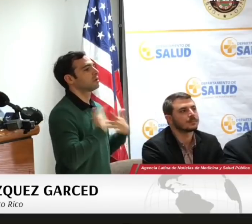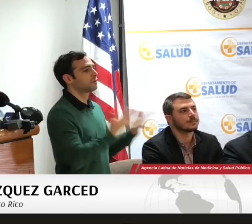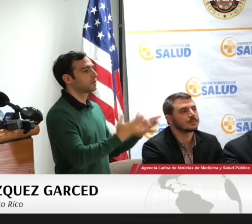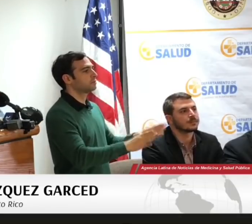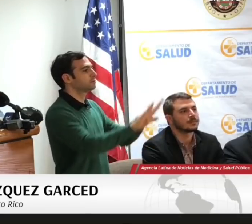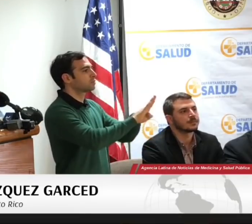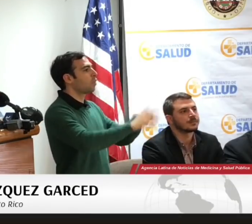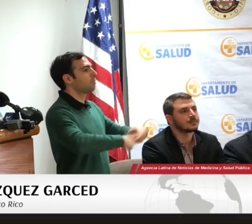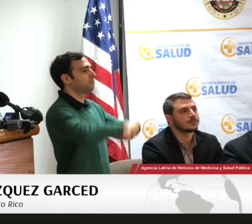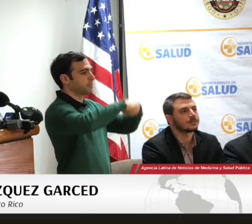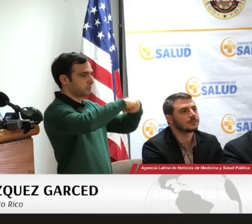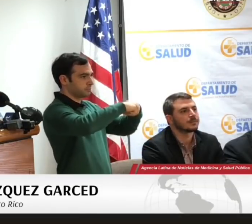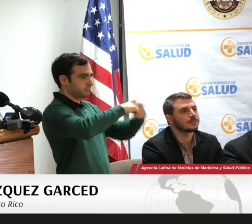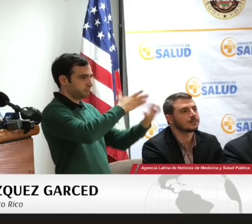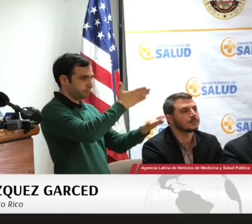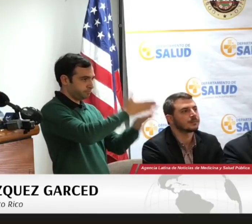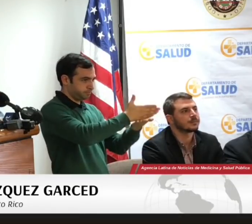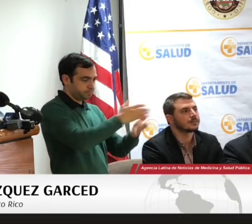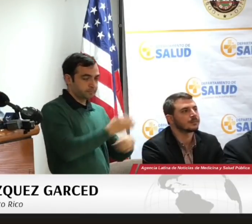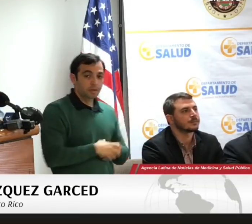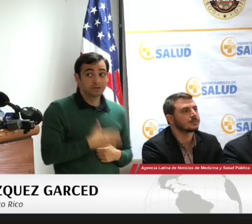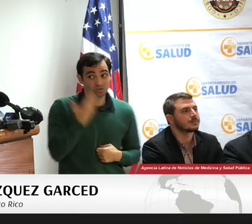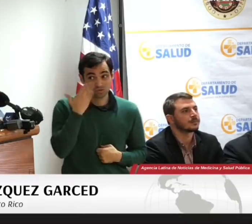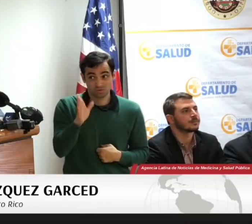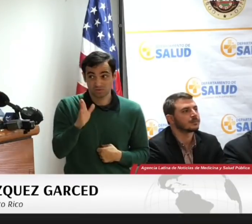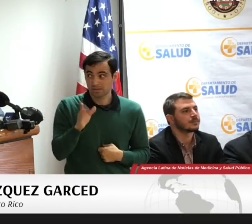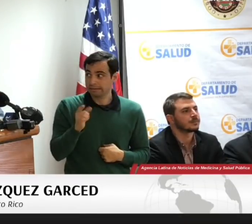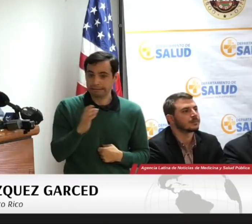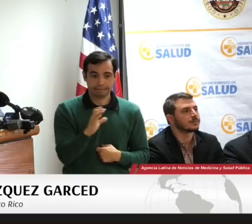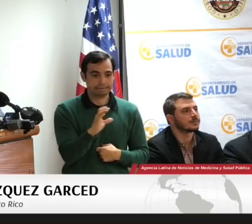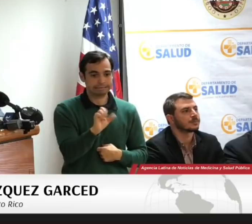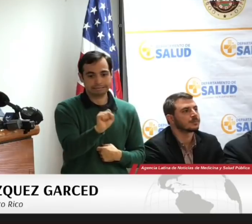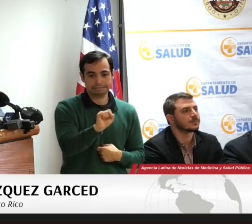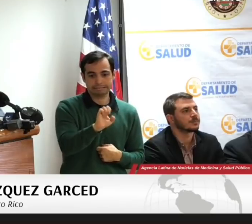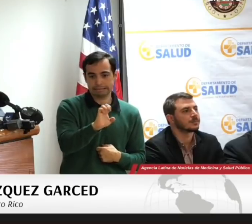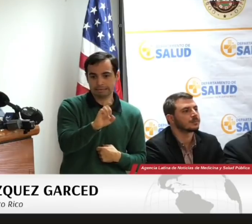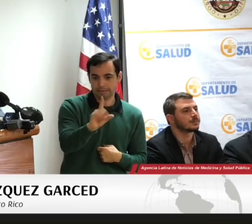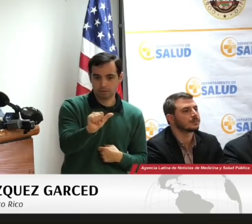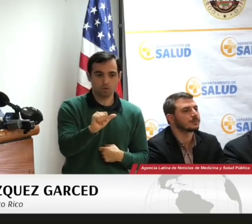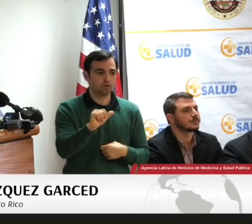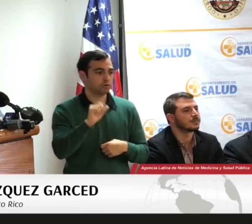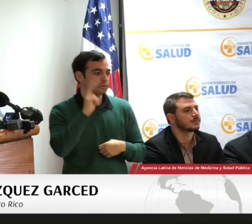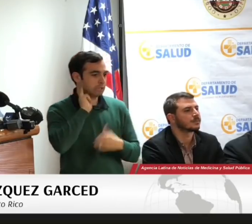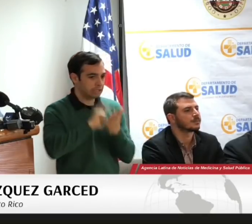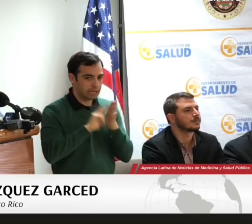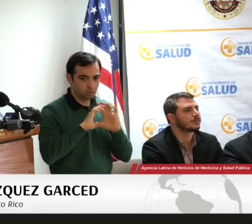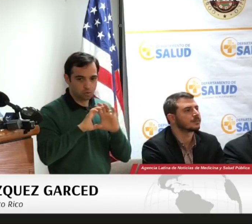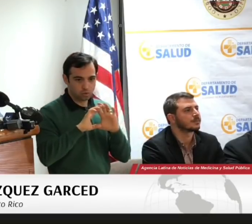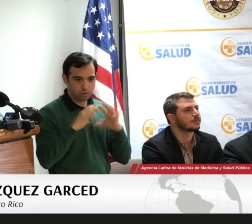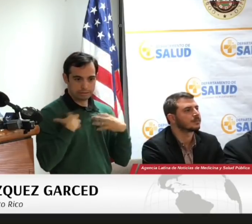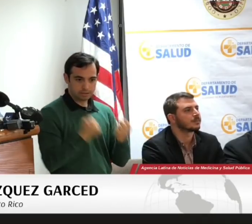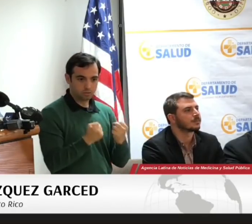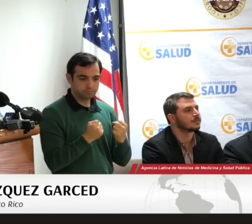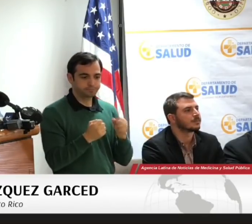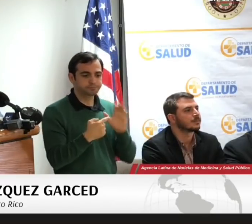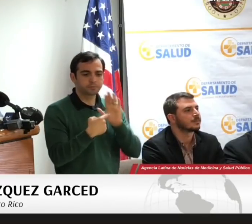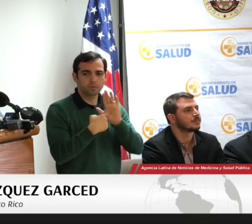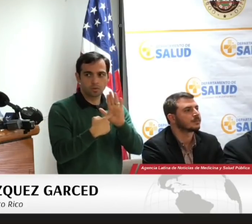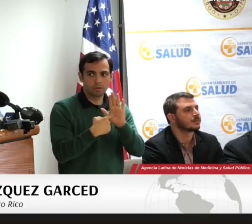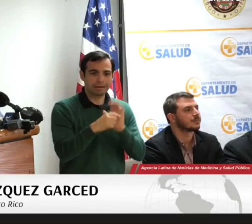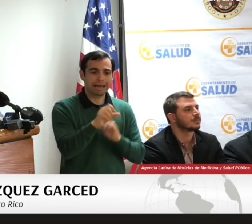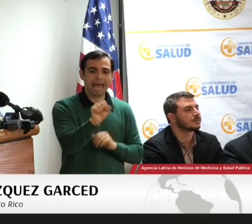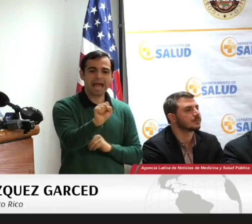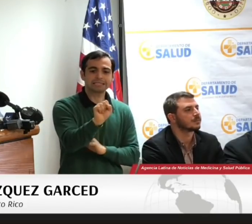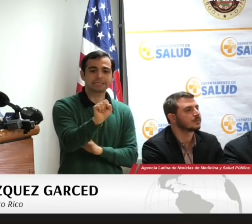respuesta es suya o de la señora Carmen de Seda o el secretario de Salud, pero SBS, ¿no?, que